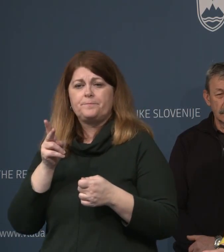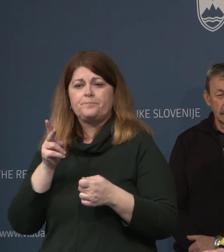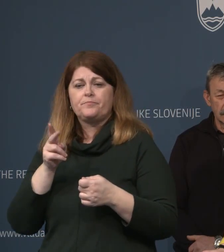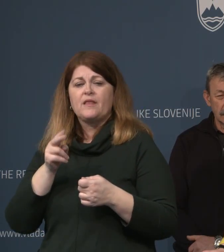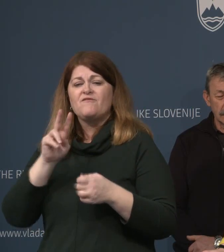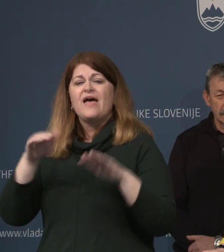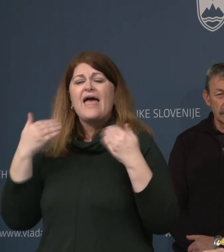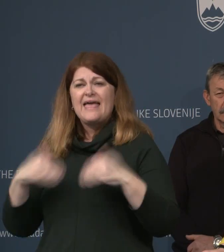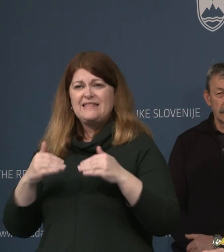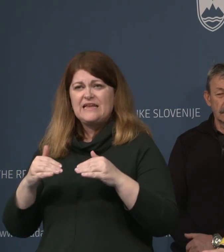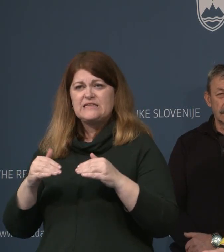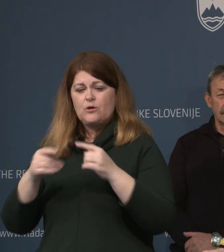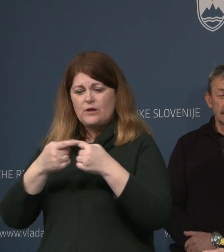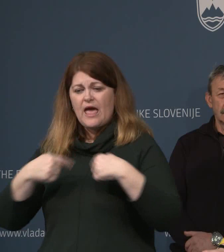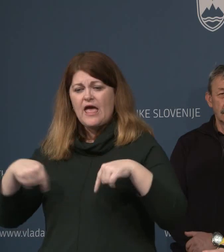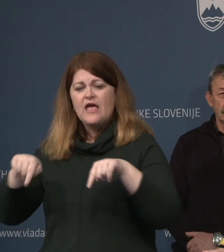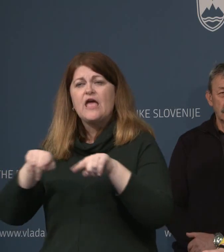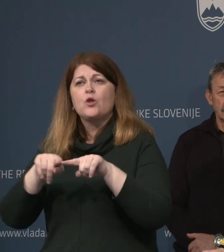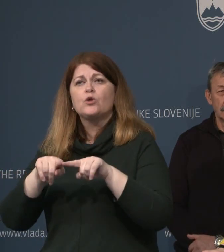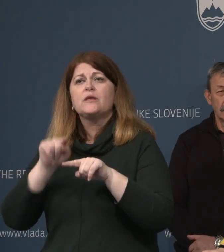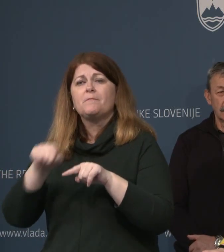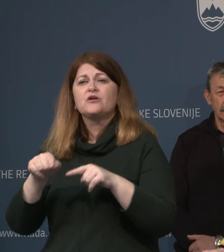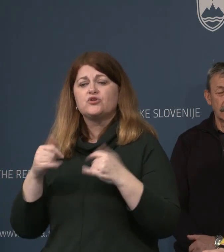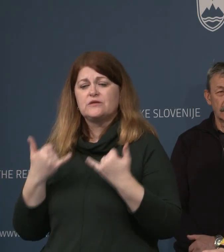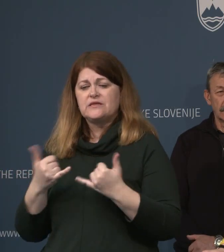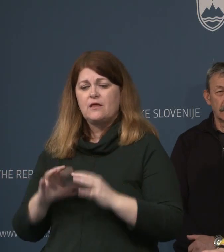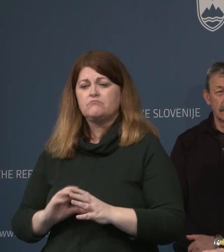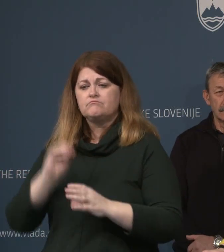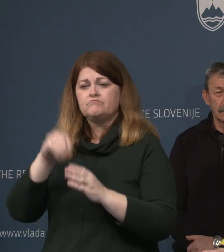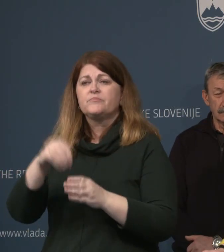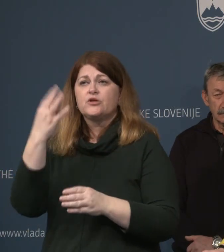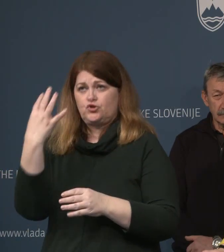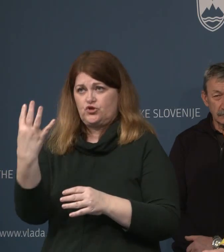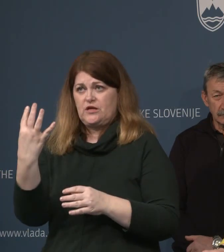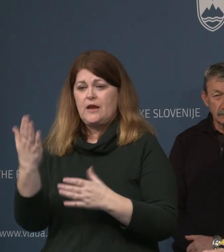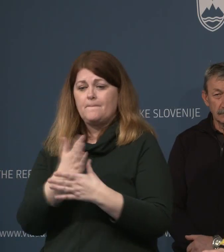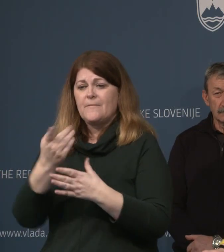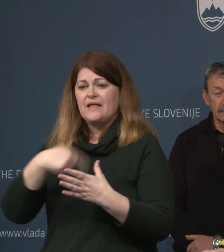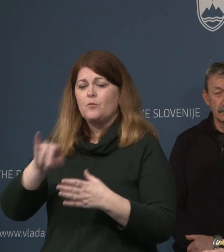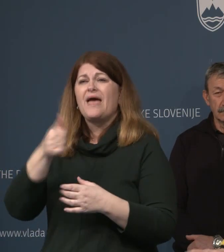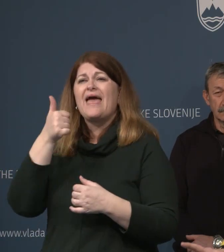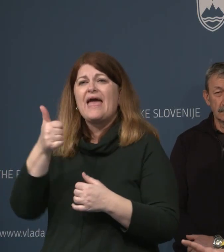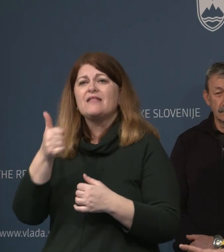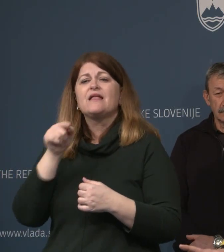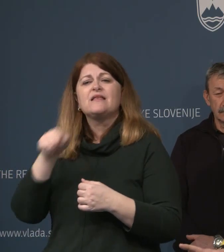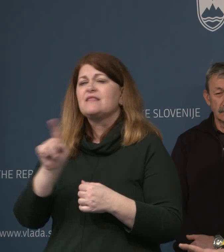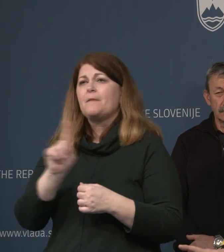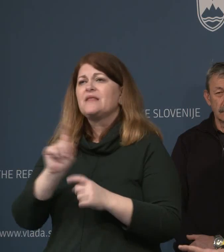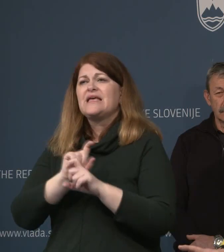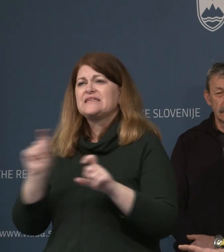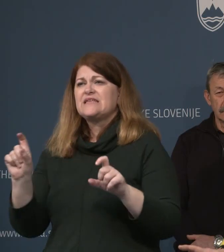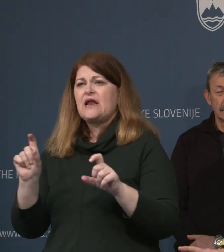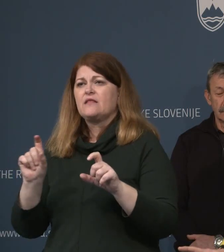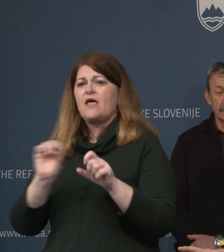V intenzivni enoti infekcijske klinike pa so trenutno hospitalizirani 4, med njimi je eden, ki tam ni